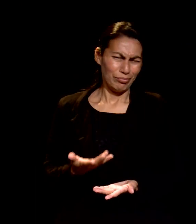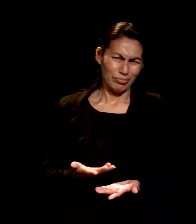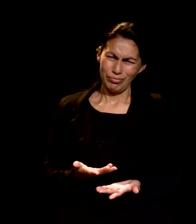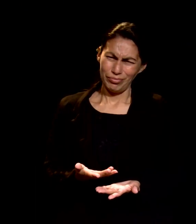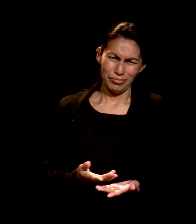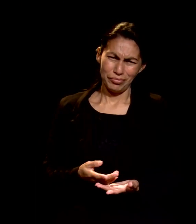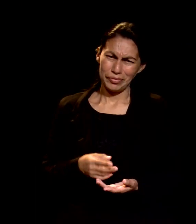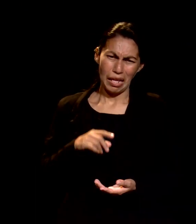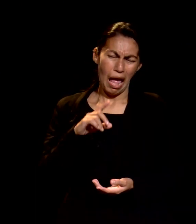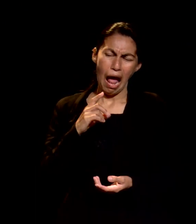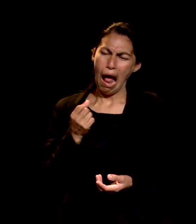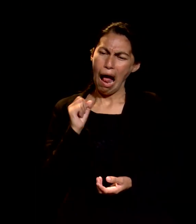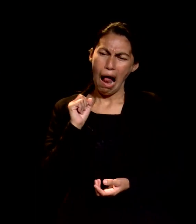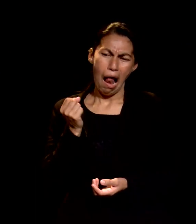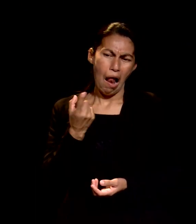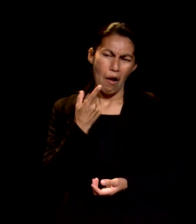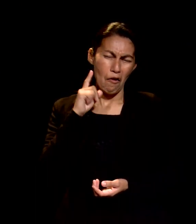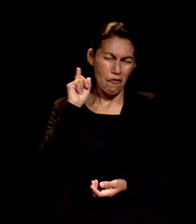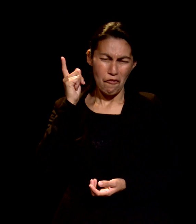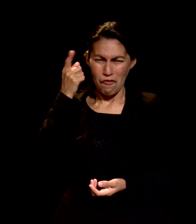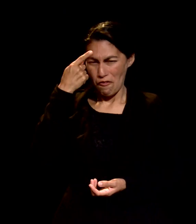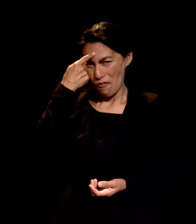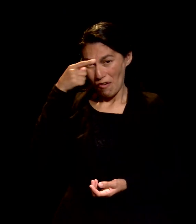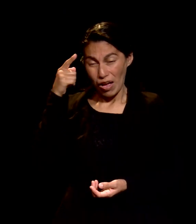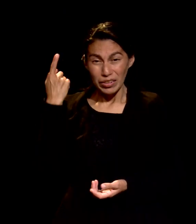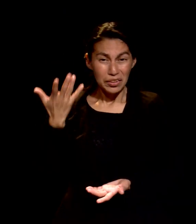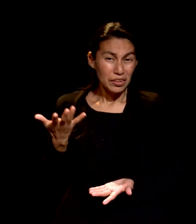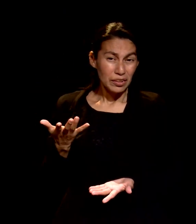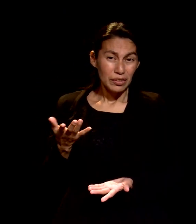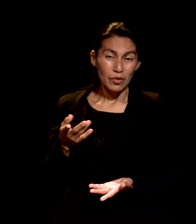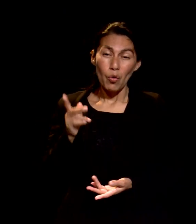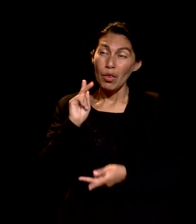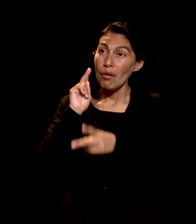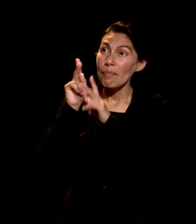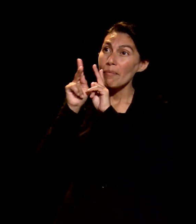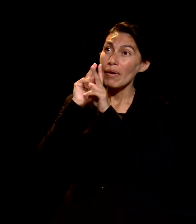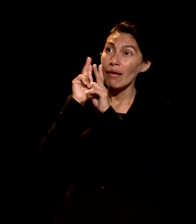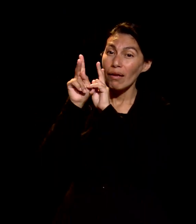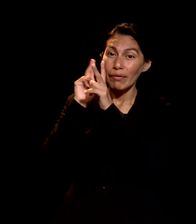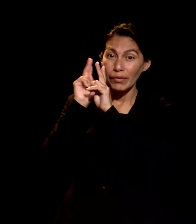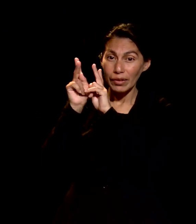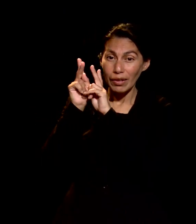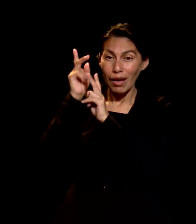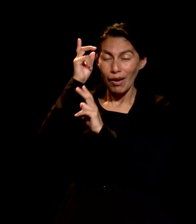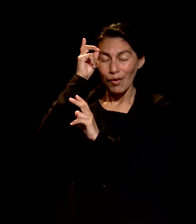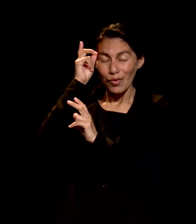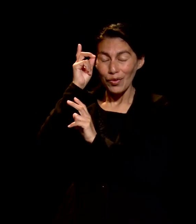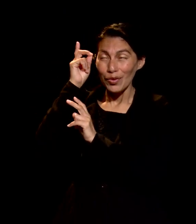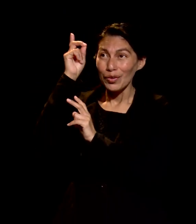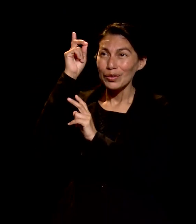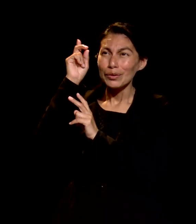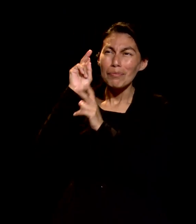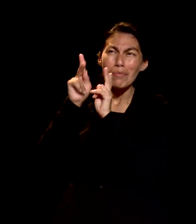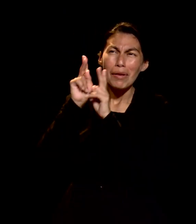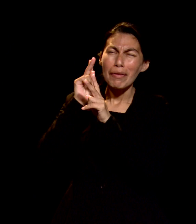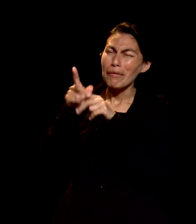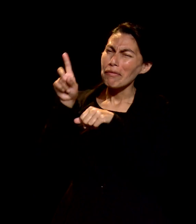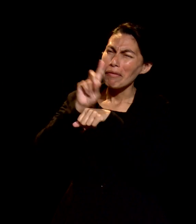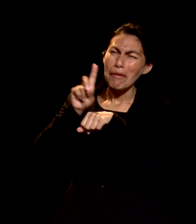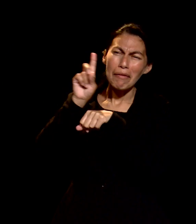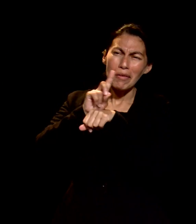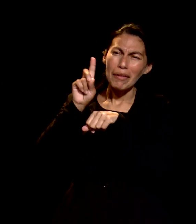muy sencillo. sencillo. Una comunión, una conversación con mi Dios